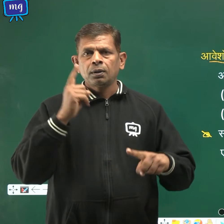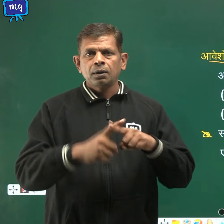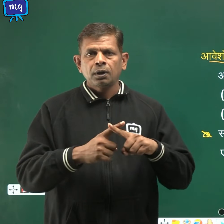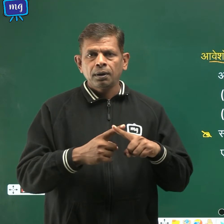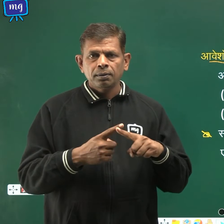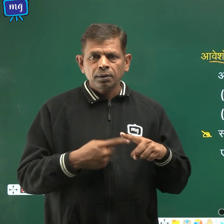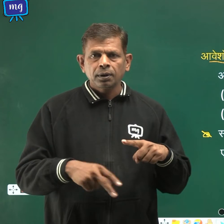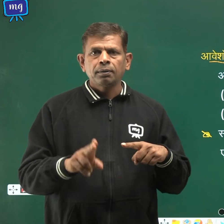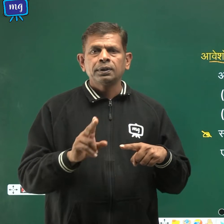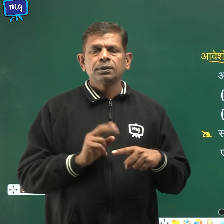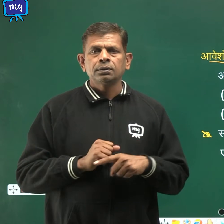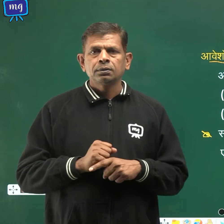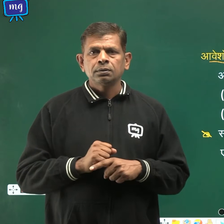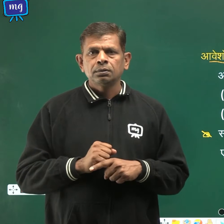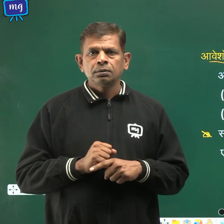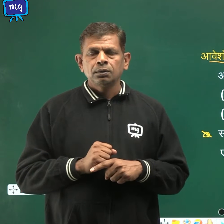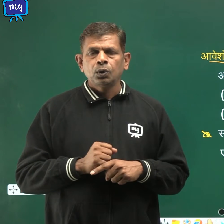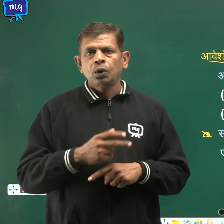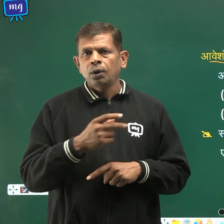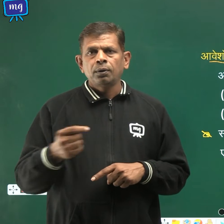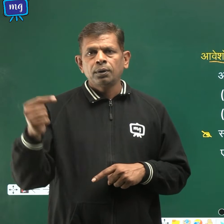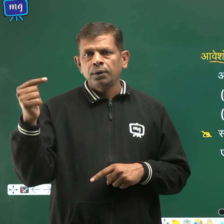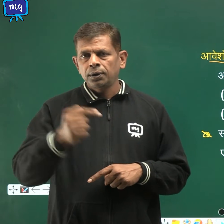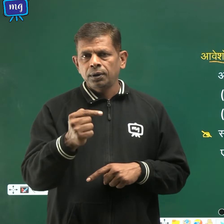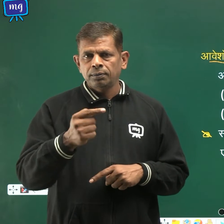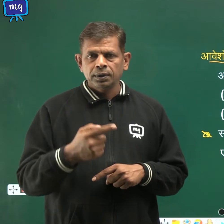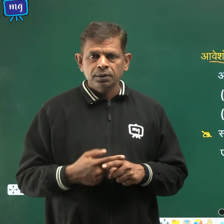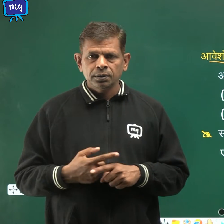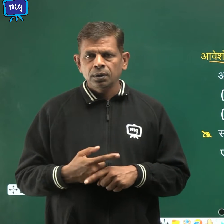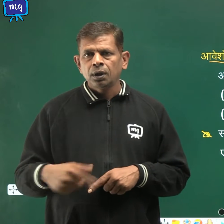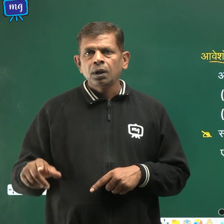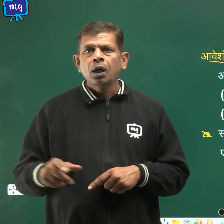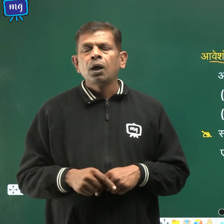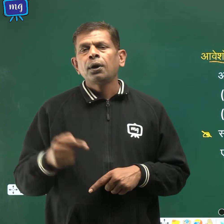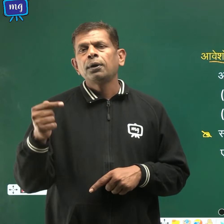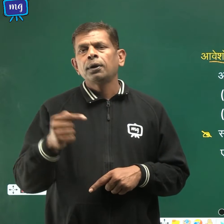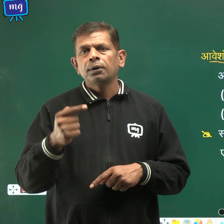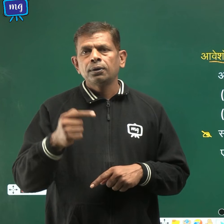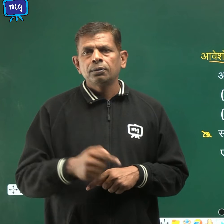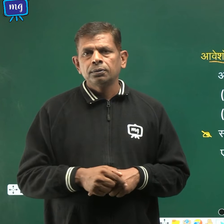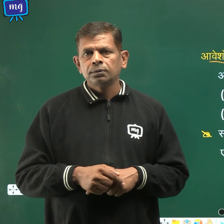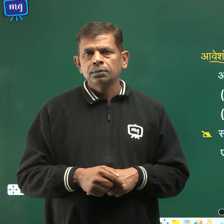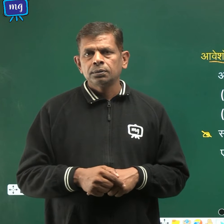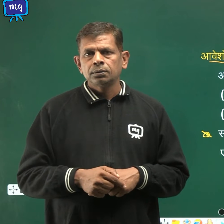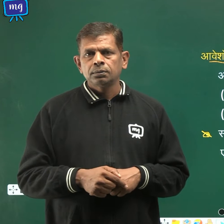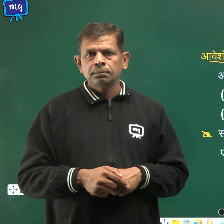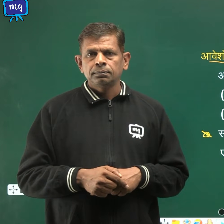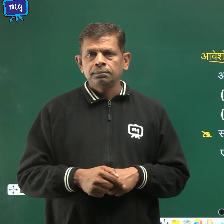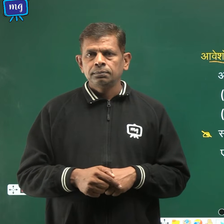धनावेश यानी पॉजिटिव, ऋणावेश अर्थात नेगेटिव।